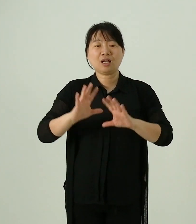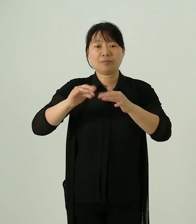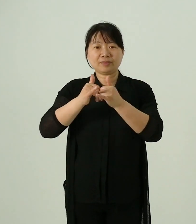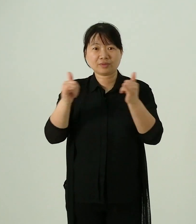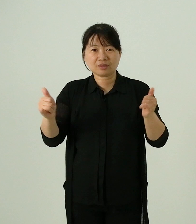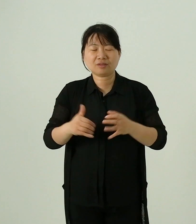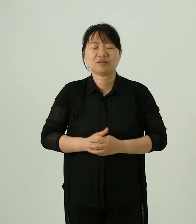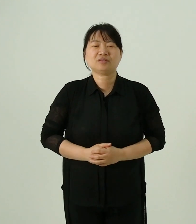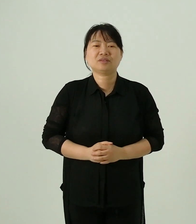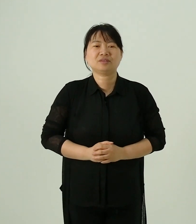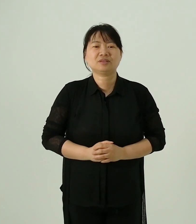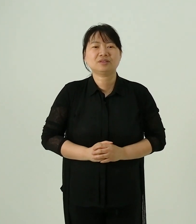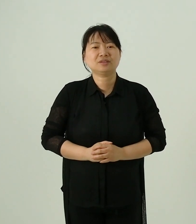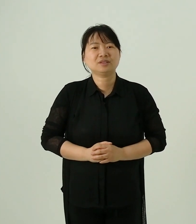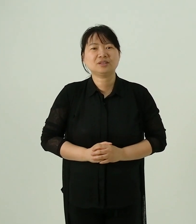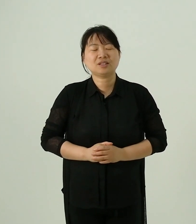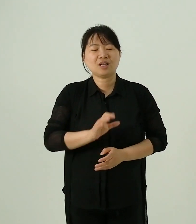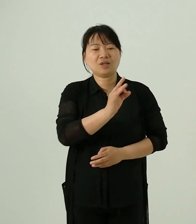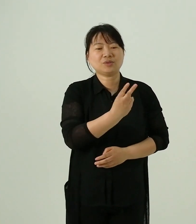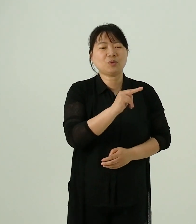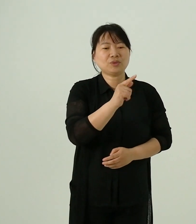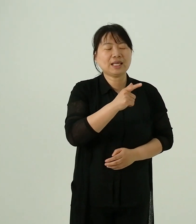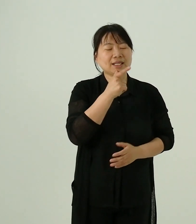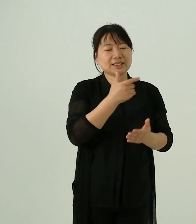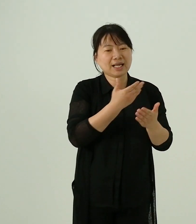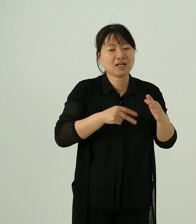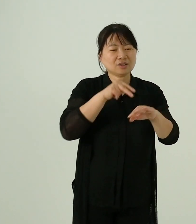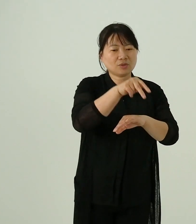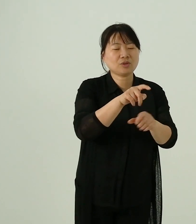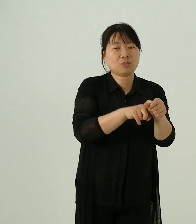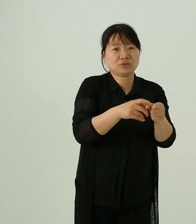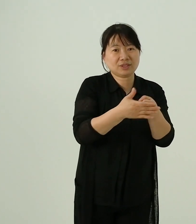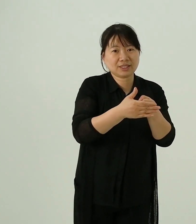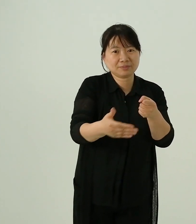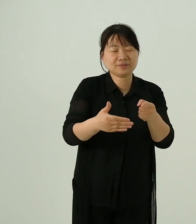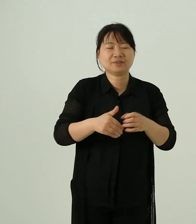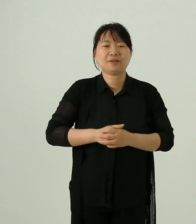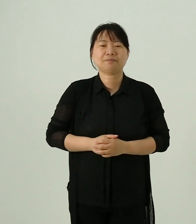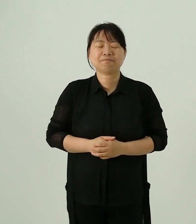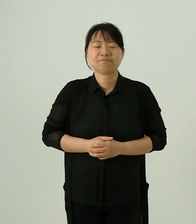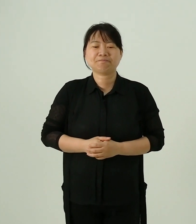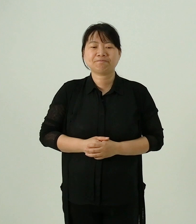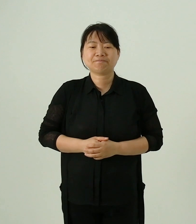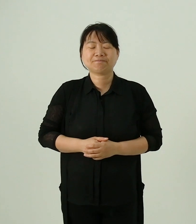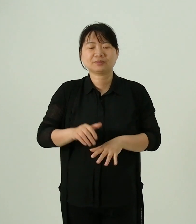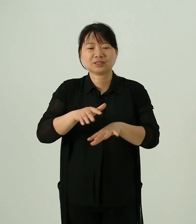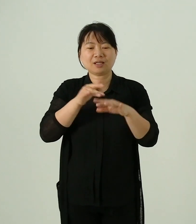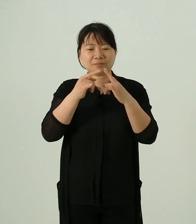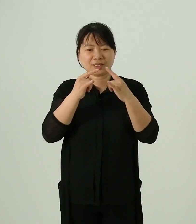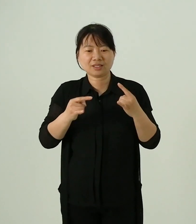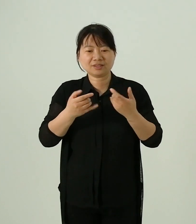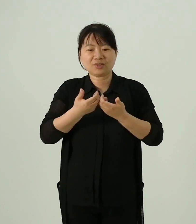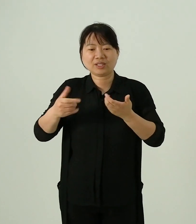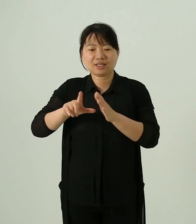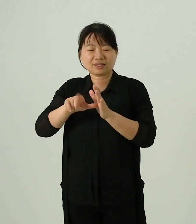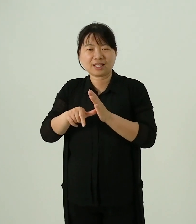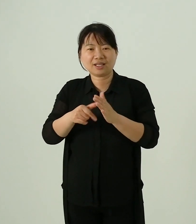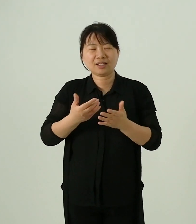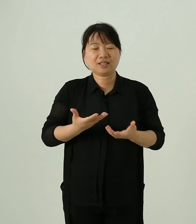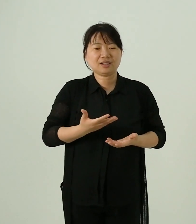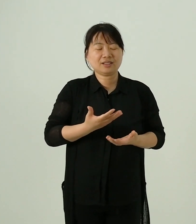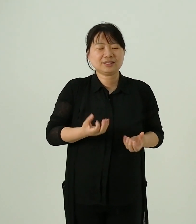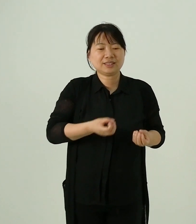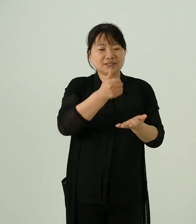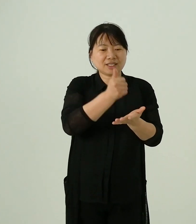백성이 요단을 건너려고 자기들의 장막을 떠날 때 제사장들은